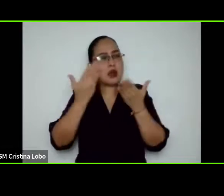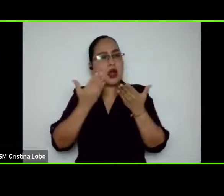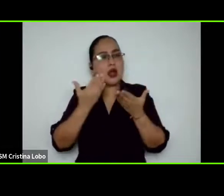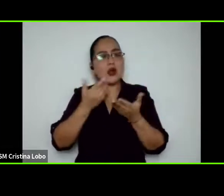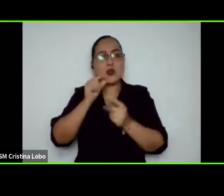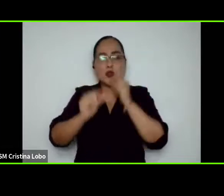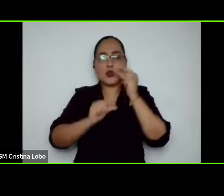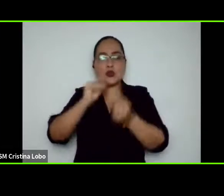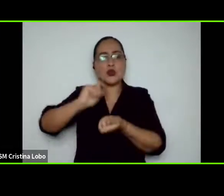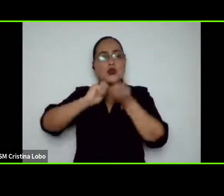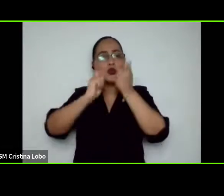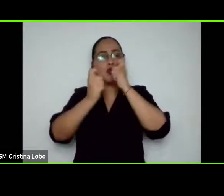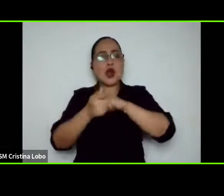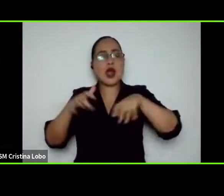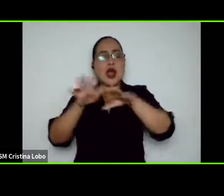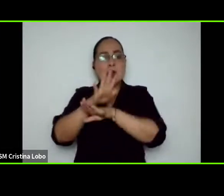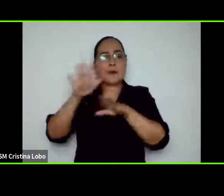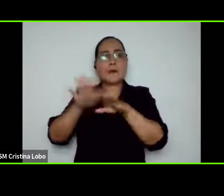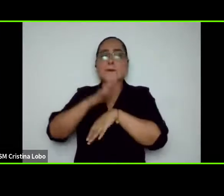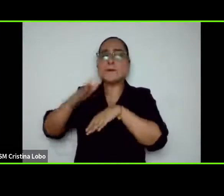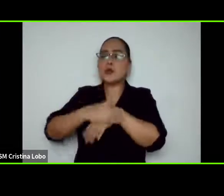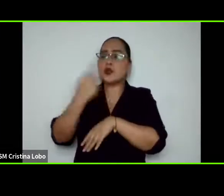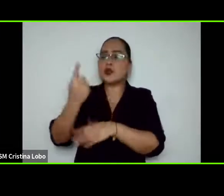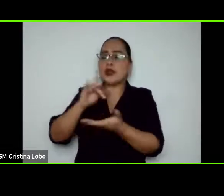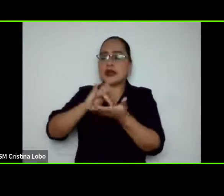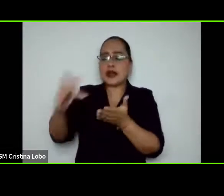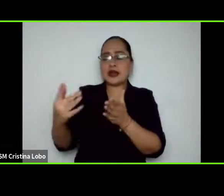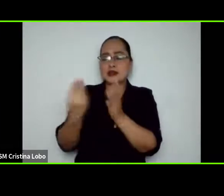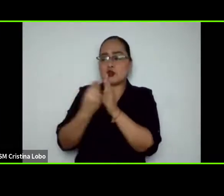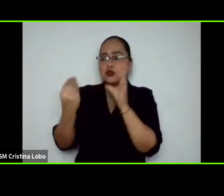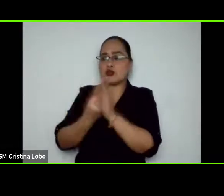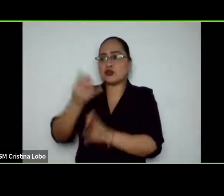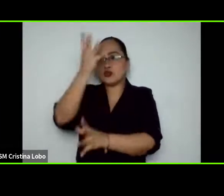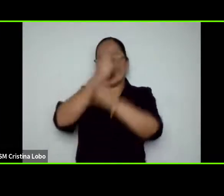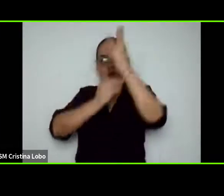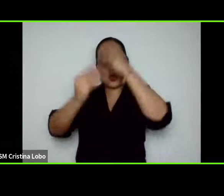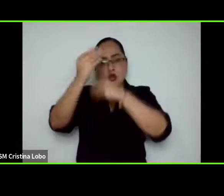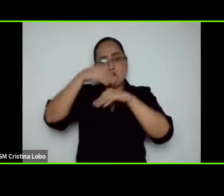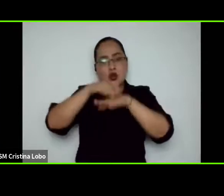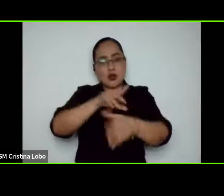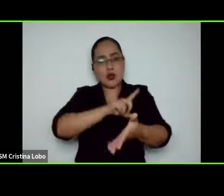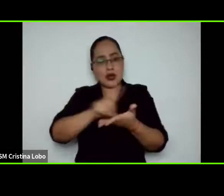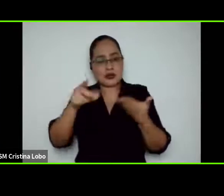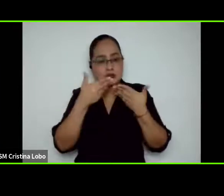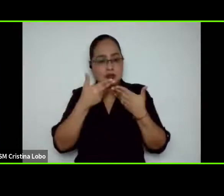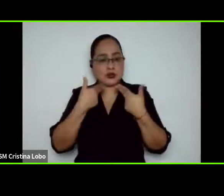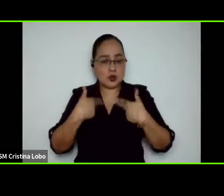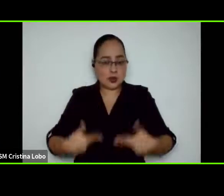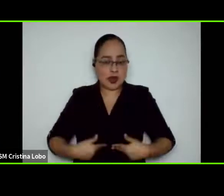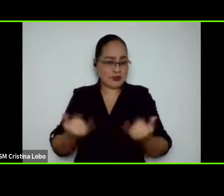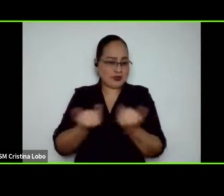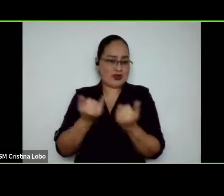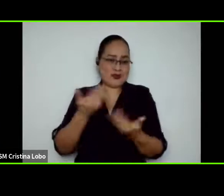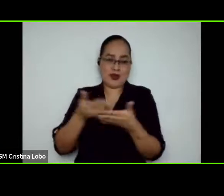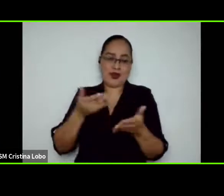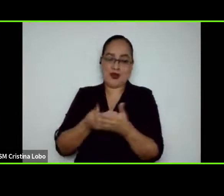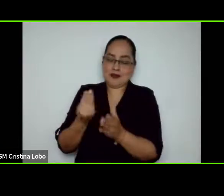empieza a cambiar con toda la capacitación en derechos humanos que ahora mismo se está llevando a cabo, creo que ese